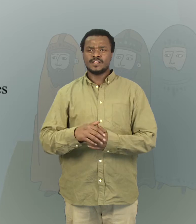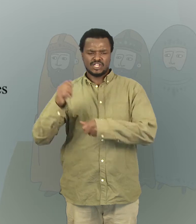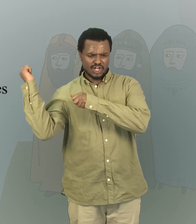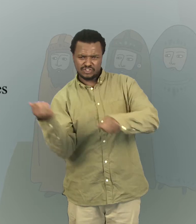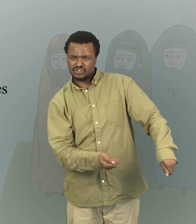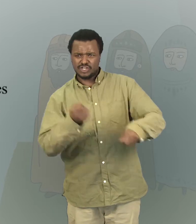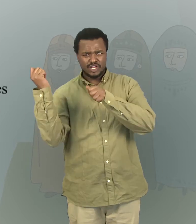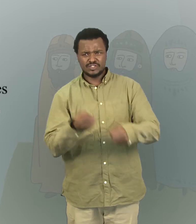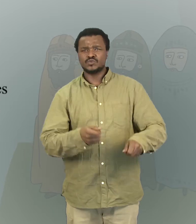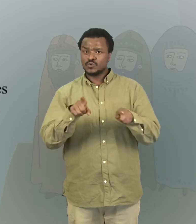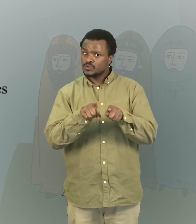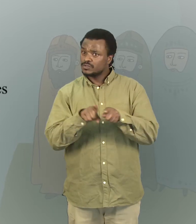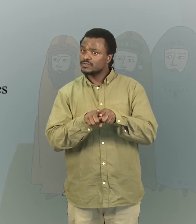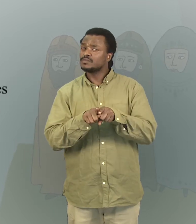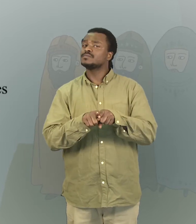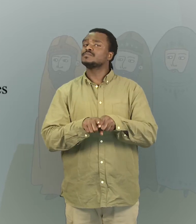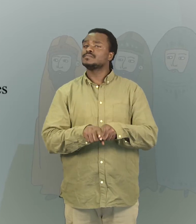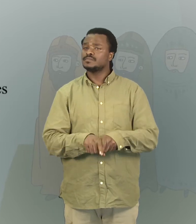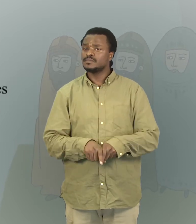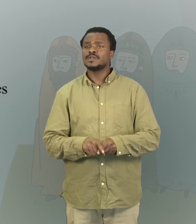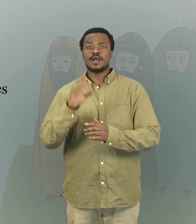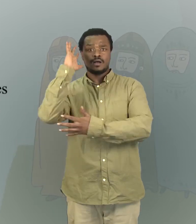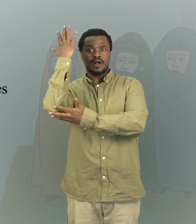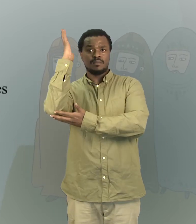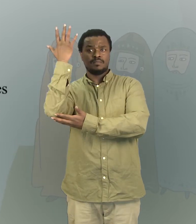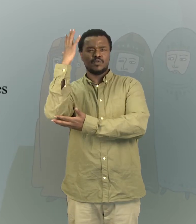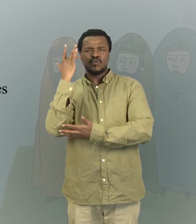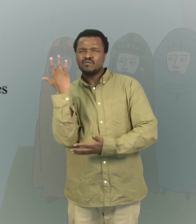déjà la hache est prête à attaquer les racines des arbres